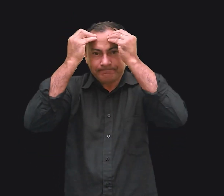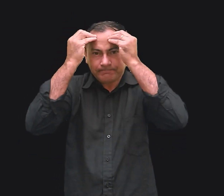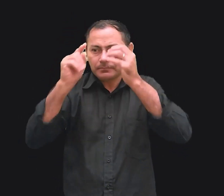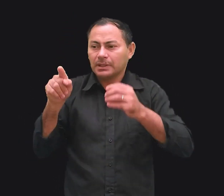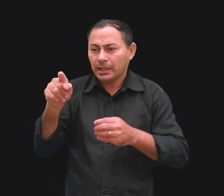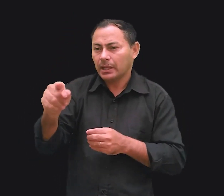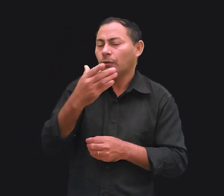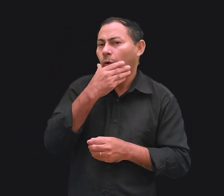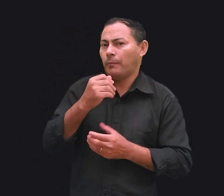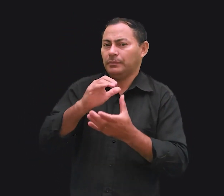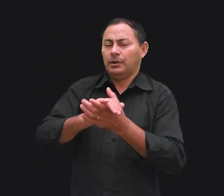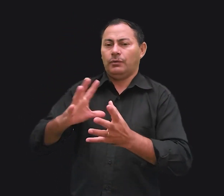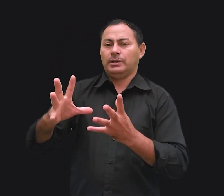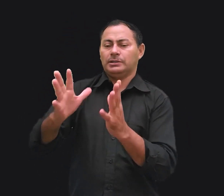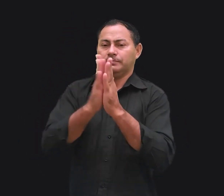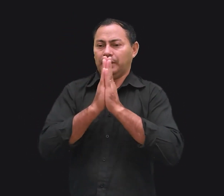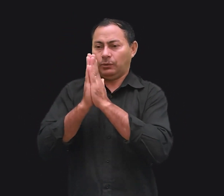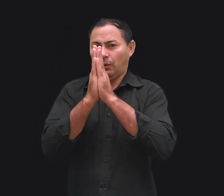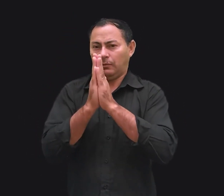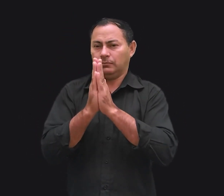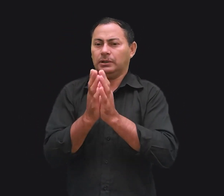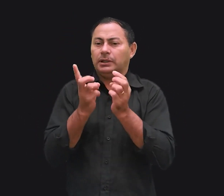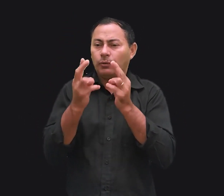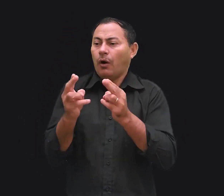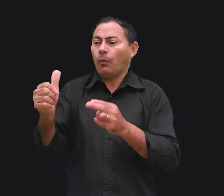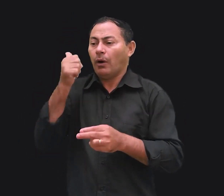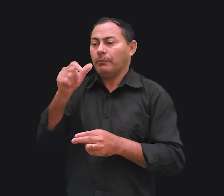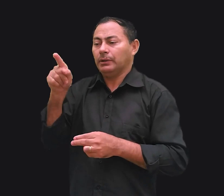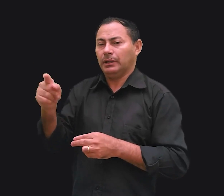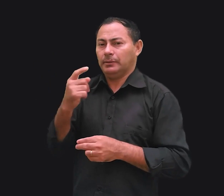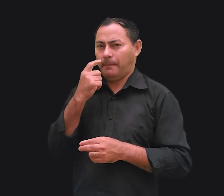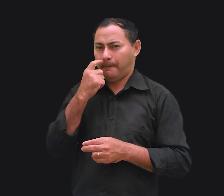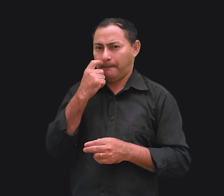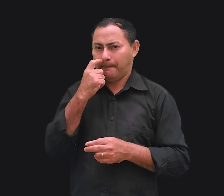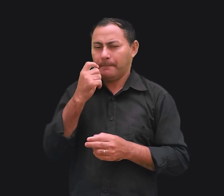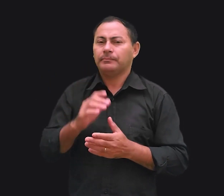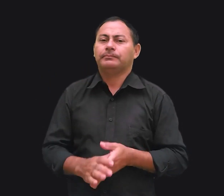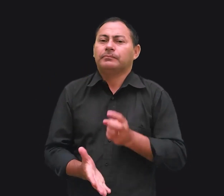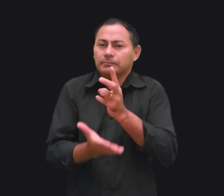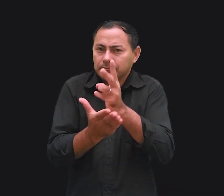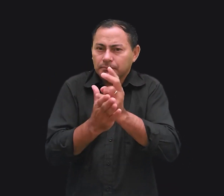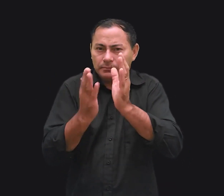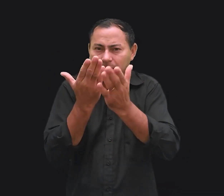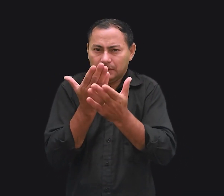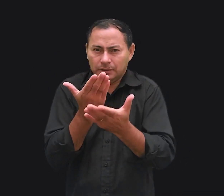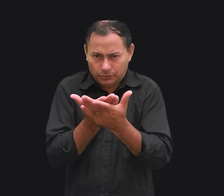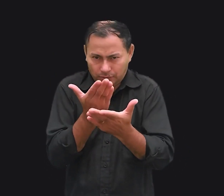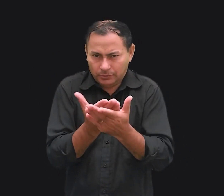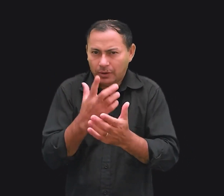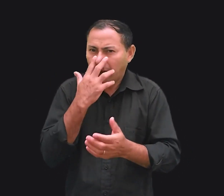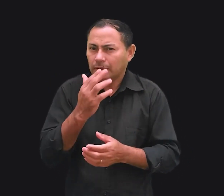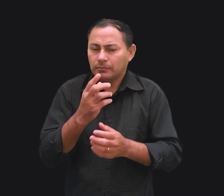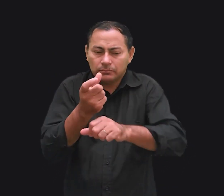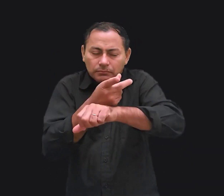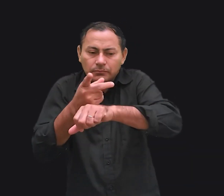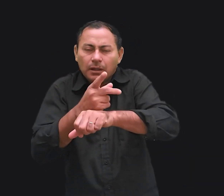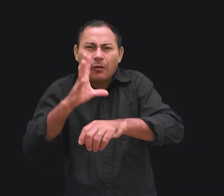conclusões de que ele não era espiritual como ela. Continuando o nosso estudo, acho que se nós vamos